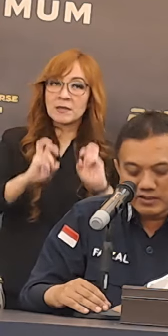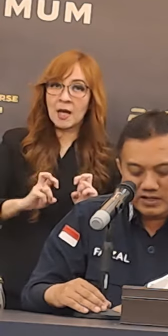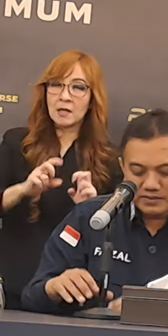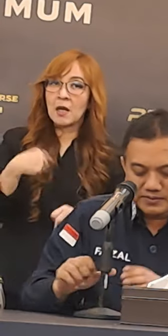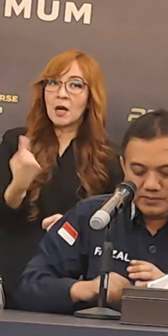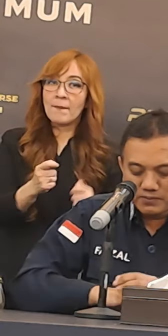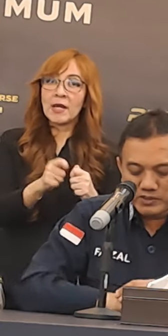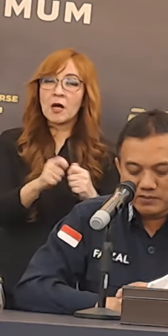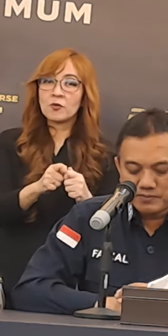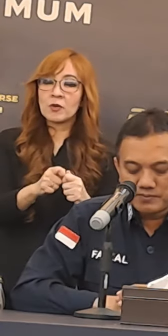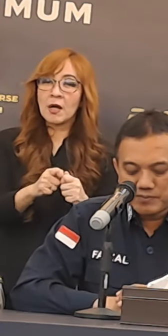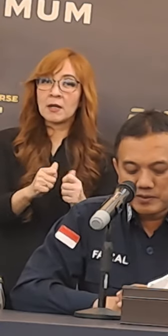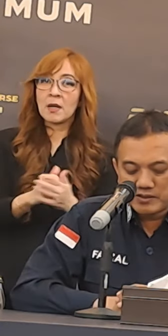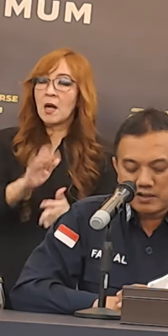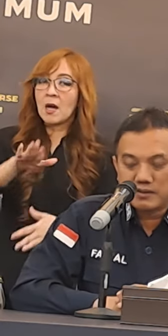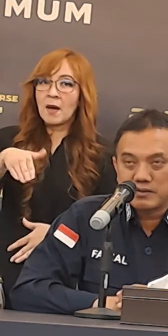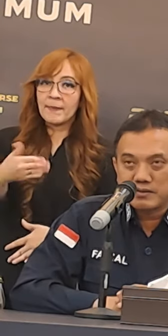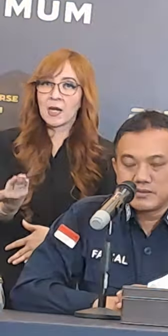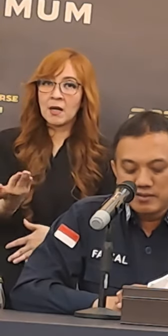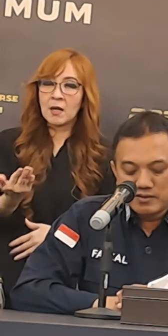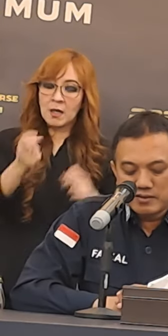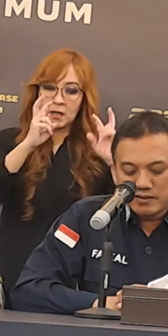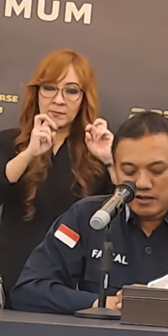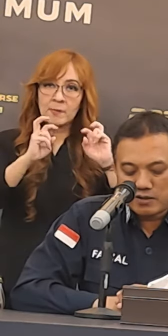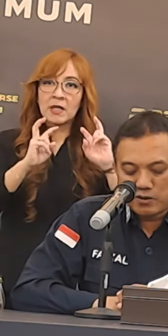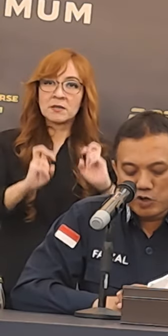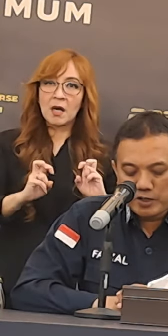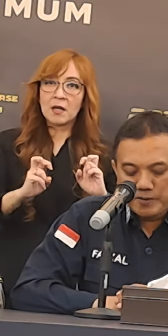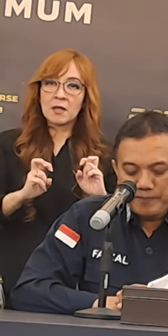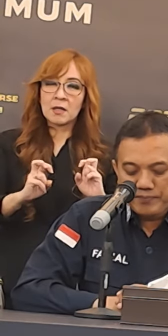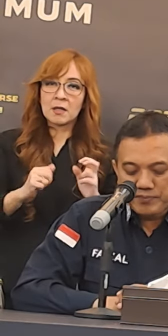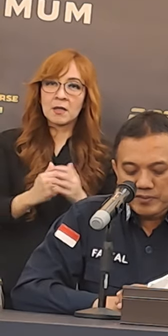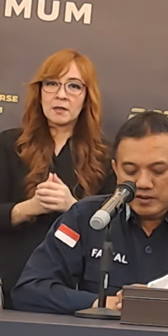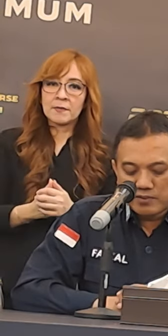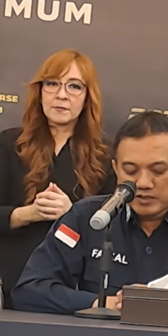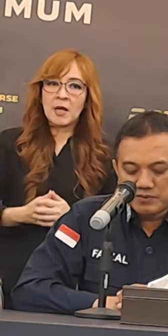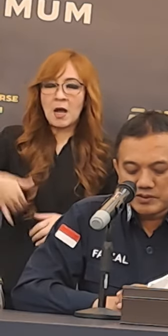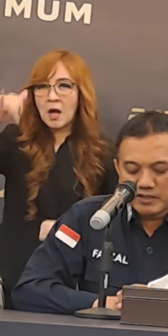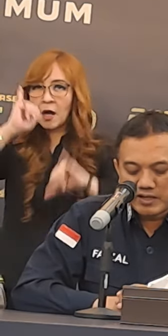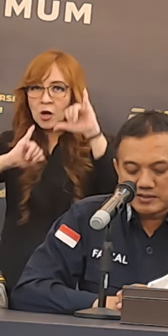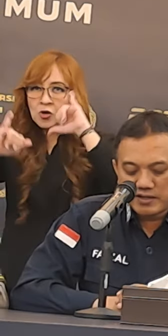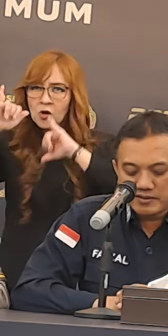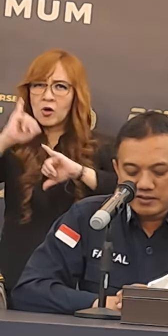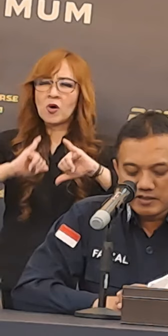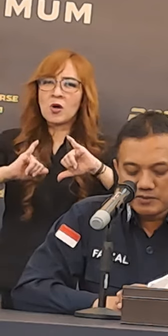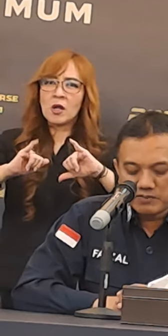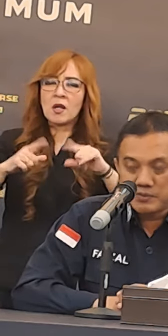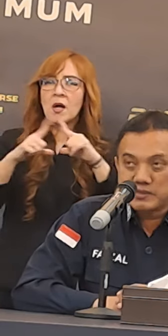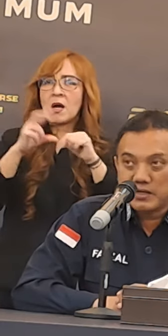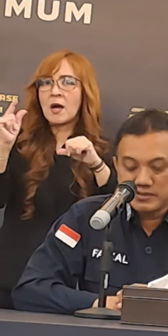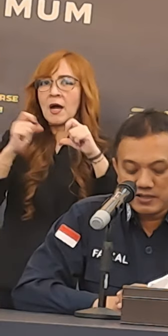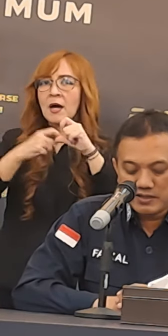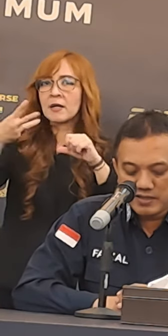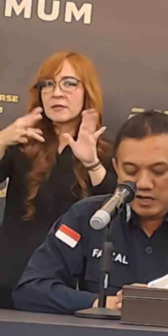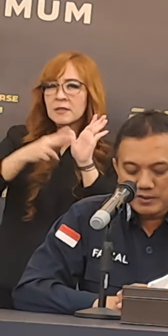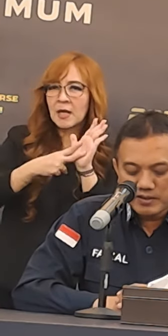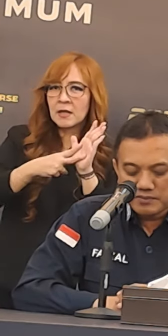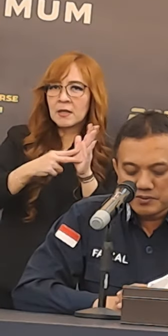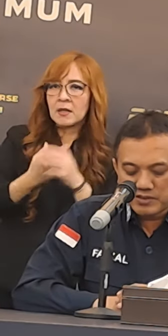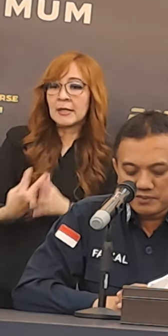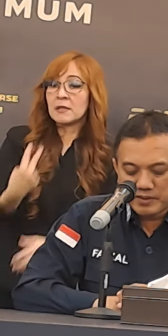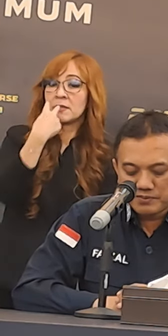kami lakukan adalah meliputi pemeriksaan alkohol, kemudian pemeriksaan arsen, kemudian pemeriksaan